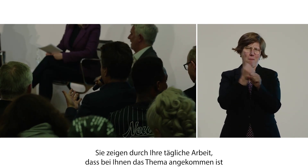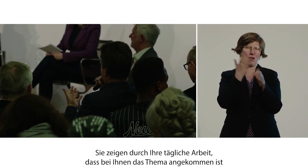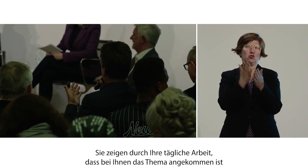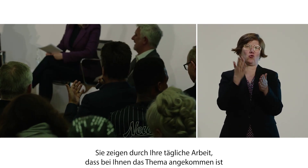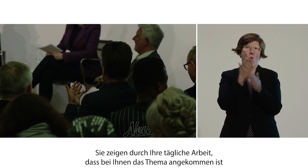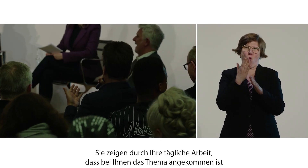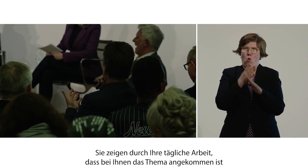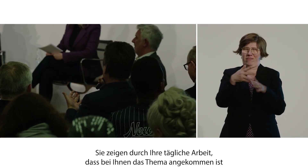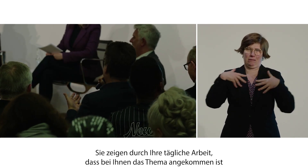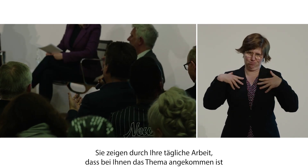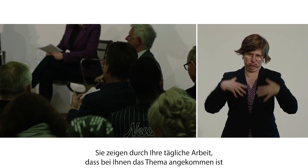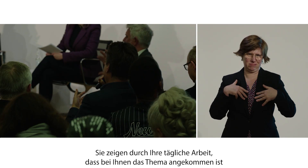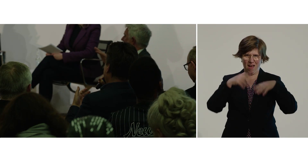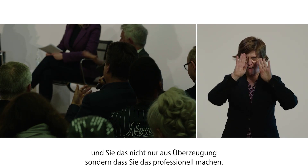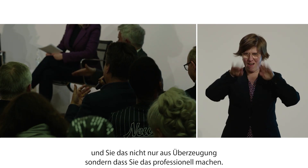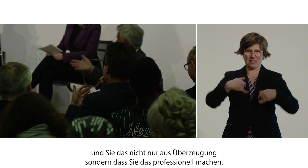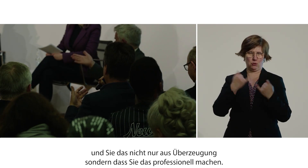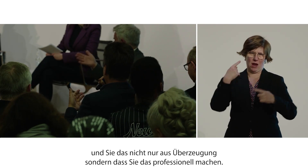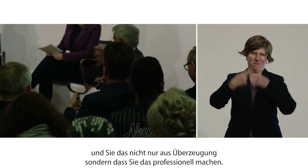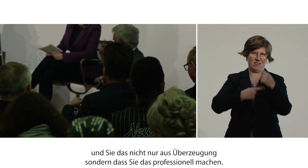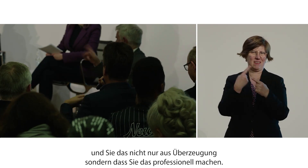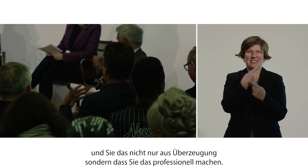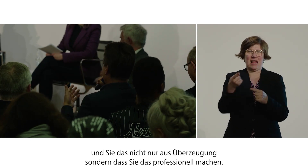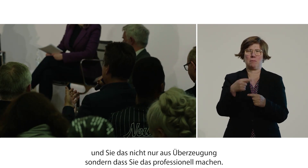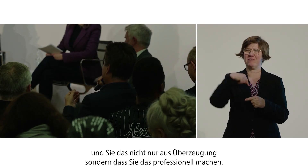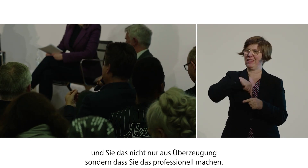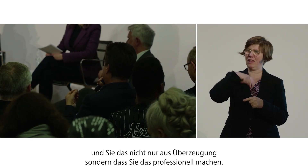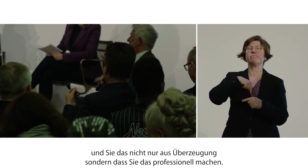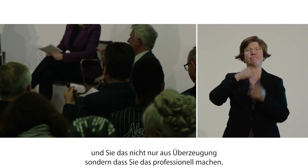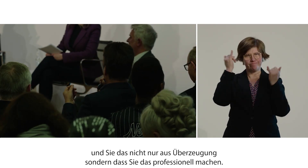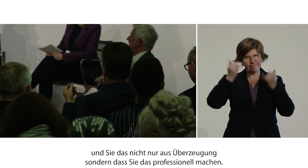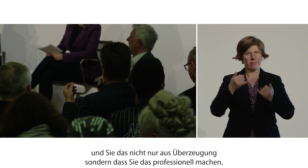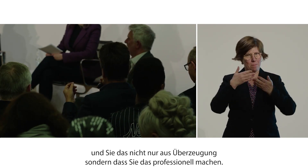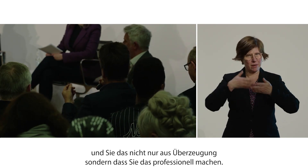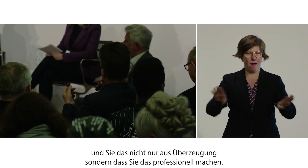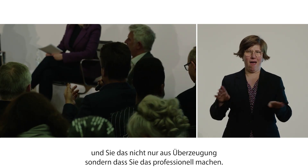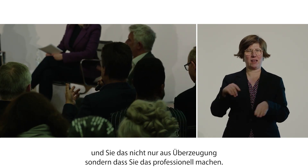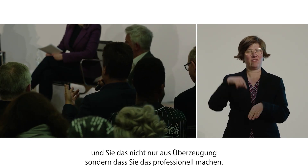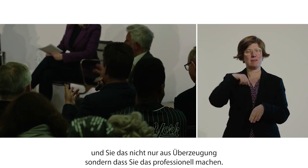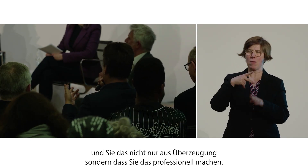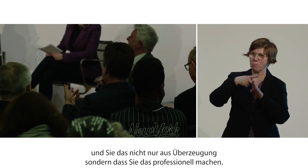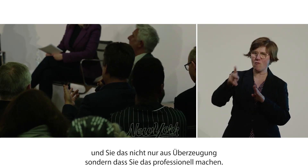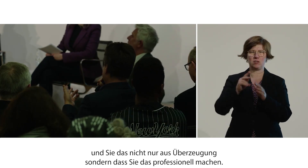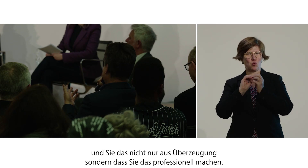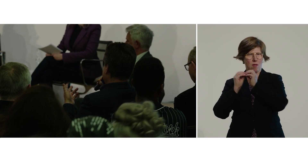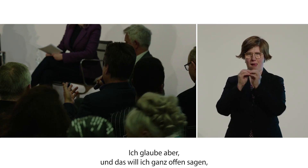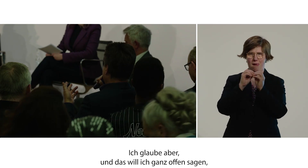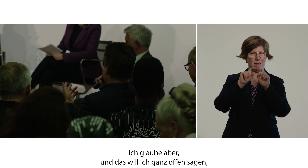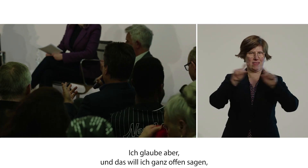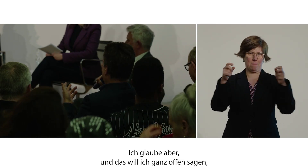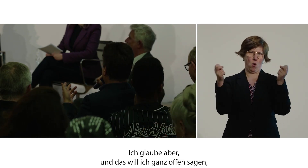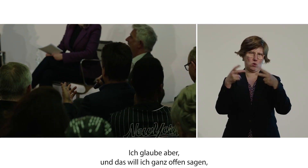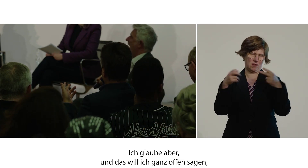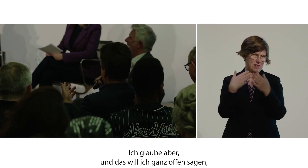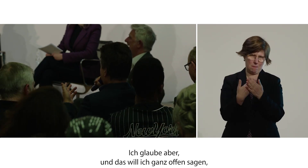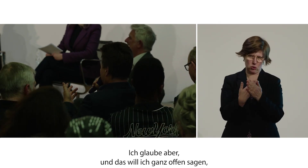Ihnen das Thema wirklich angekommen ist und dass Sie das nicht nur aus Überzeugung machen, sondern dass Sie das auch wirklich professionell machen. Ich